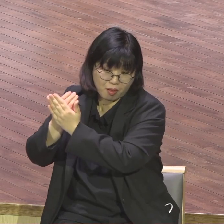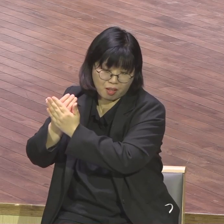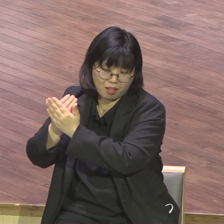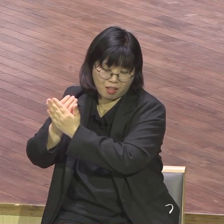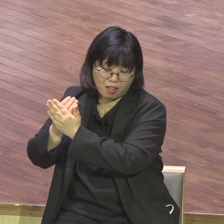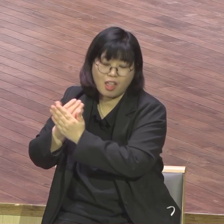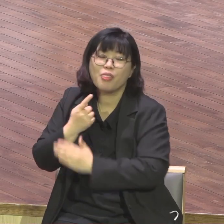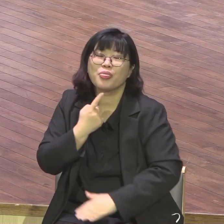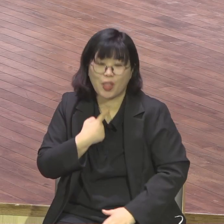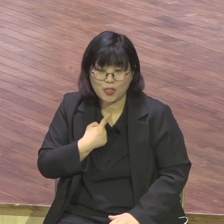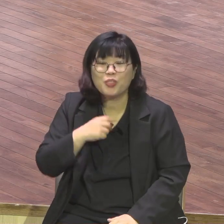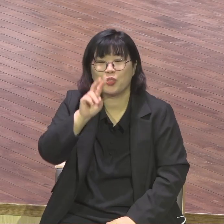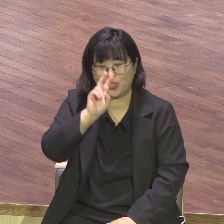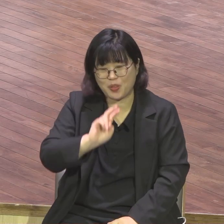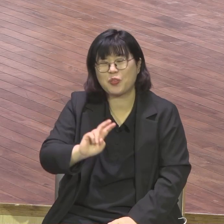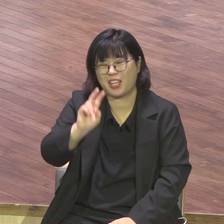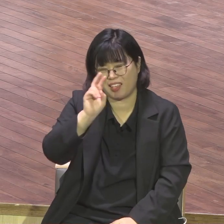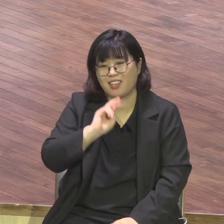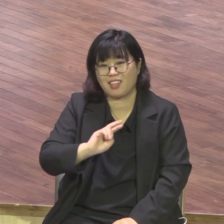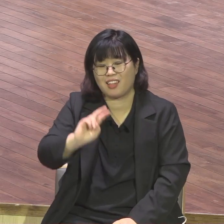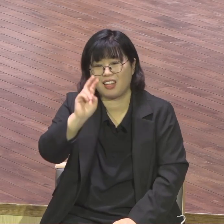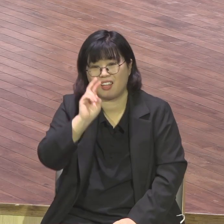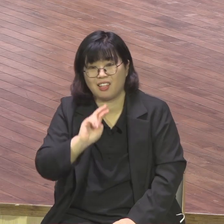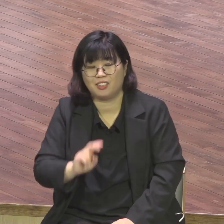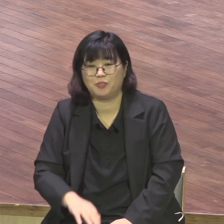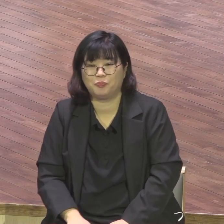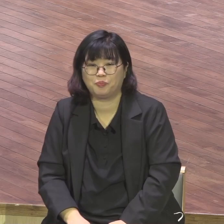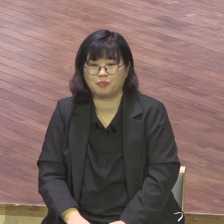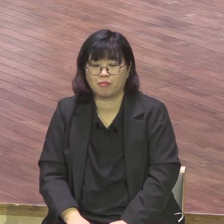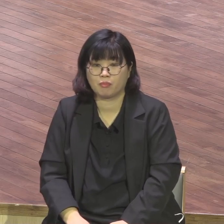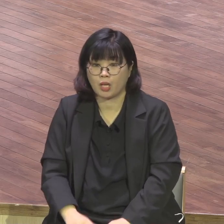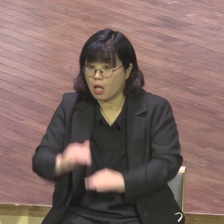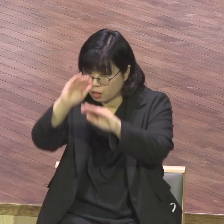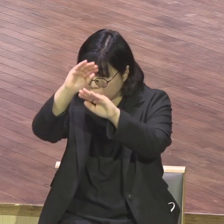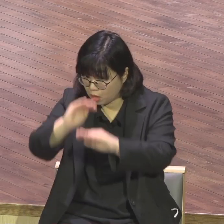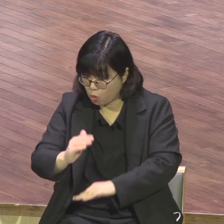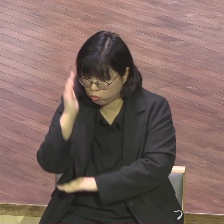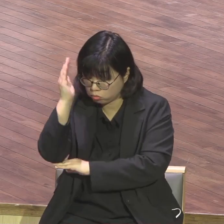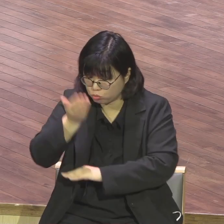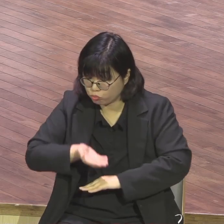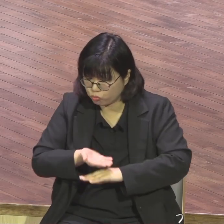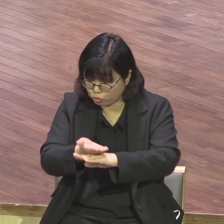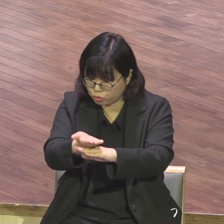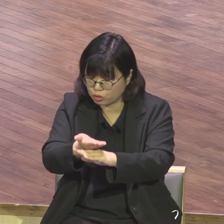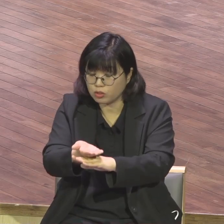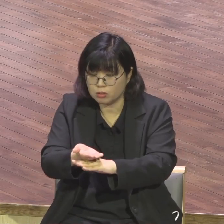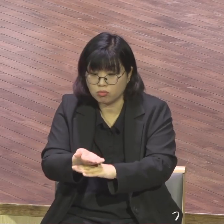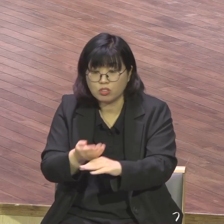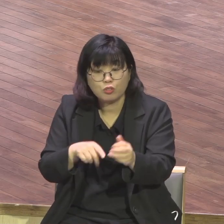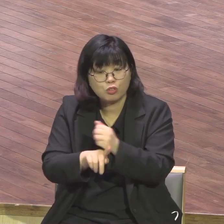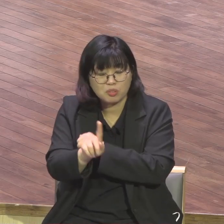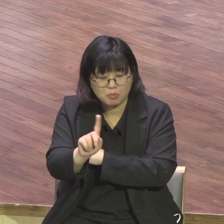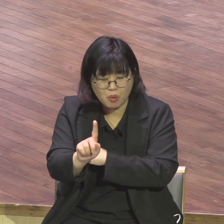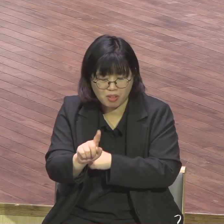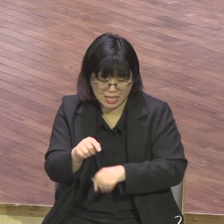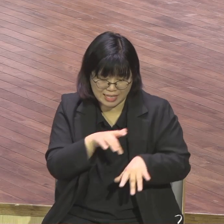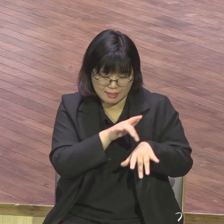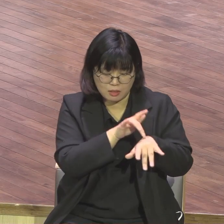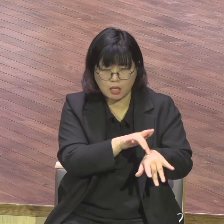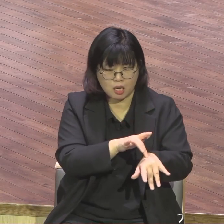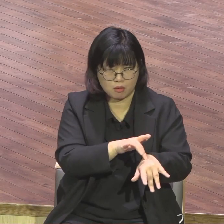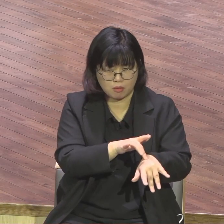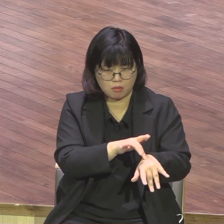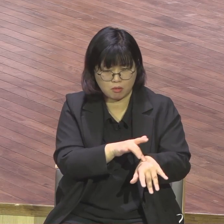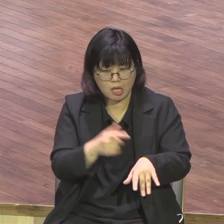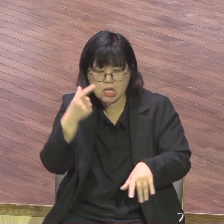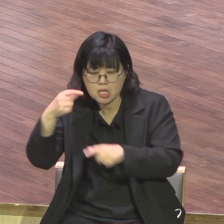삼운동의 응답을 체험하지 못하도록 언약적 도전을 그렇게 하지 못하도록 다양하게 집중